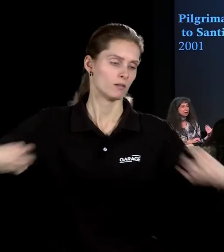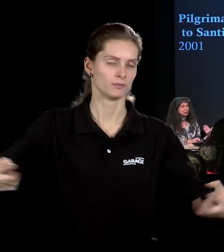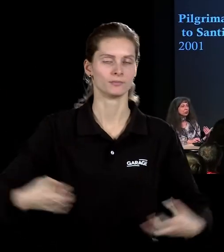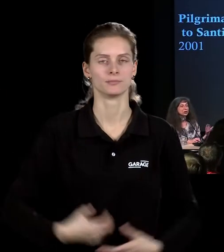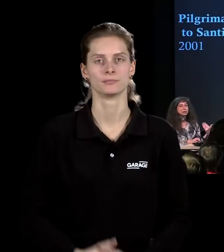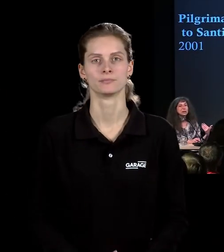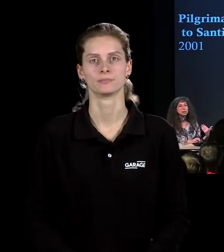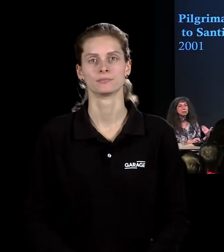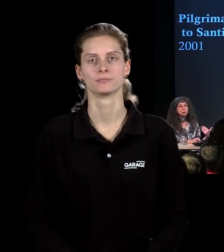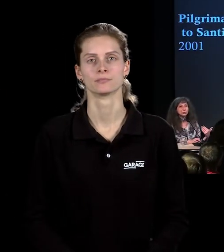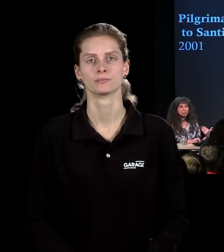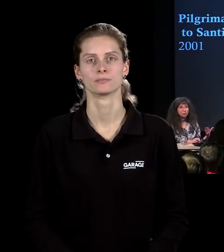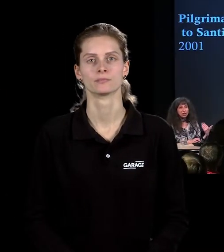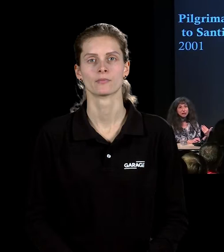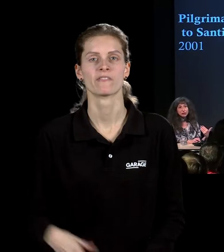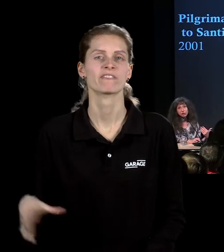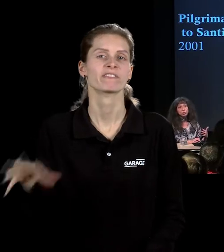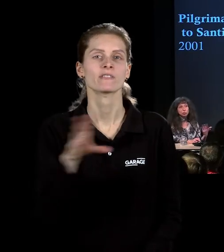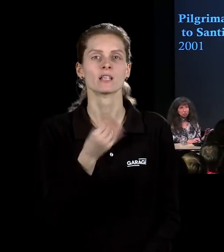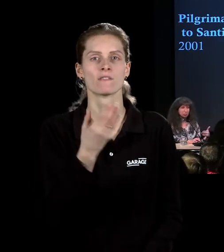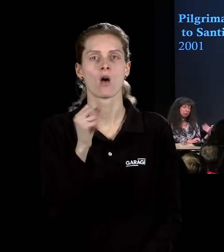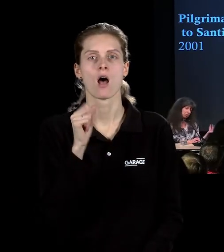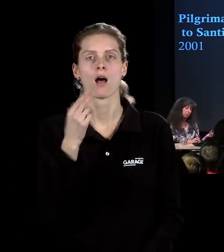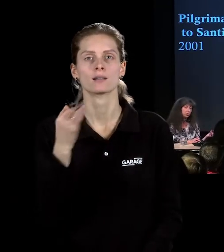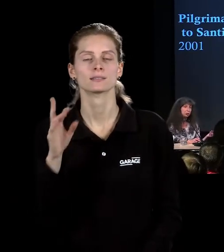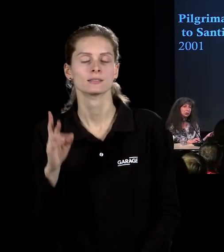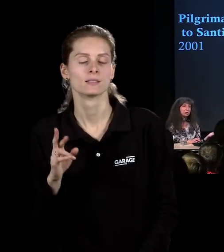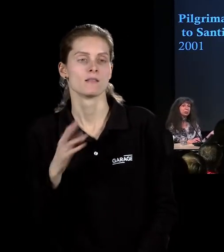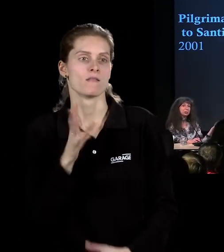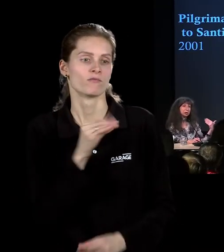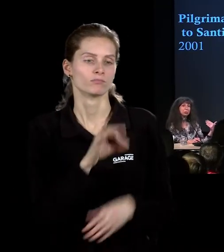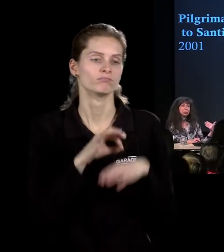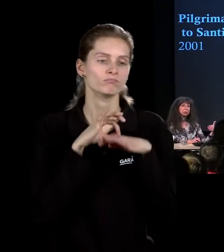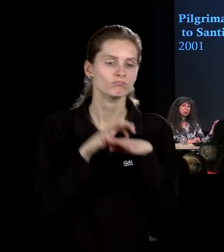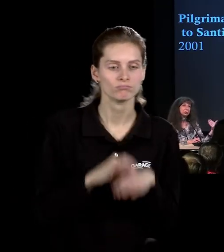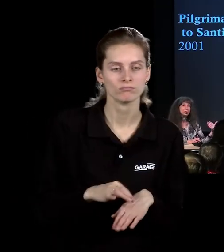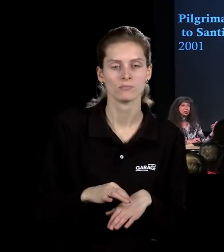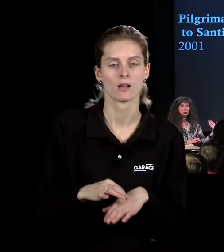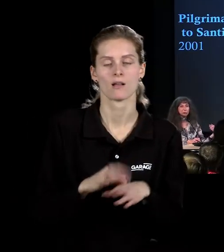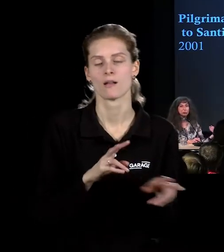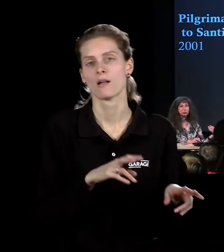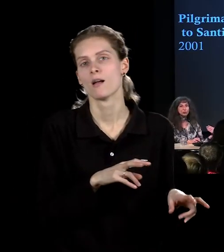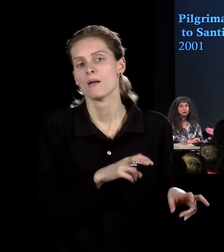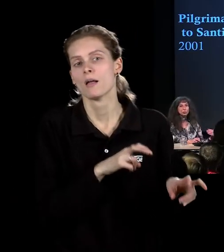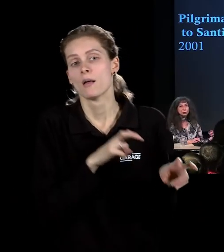И после этого почти все его акции, которые проходят, переходят не в фотодокументацию,